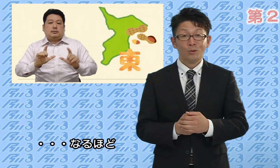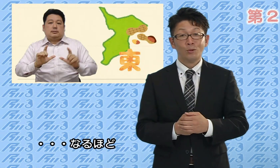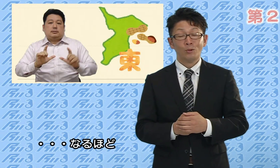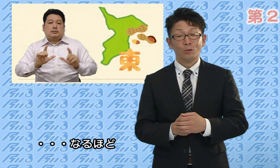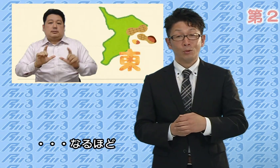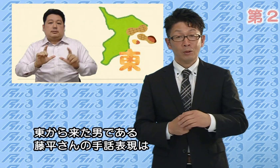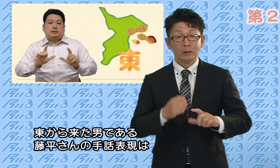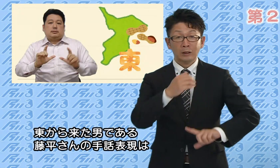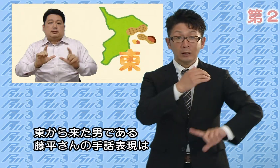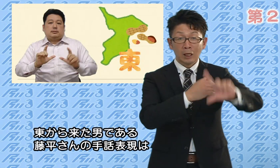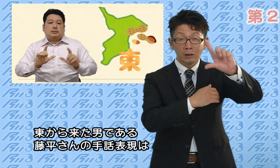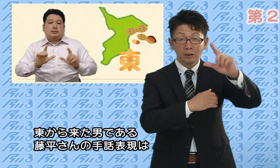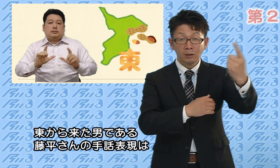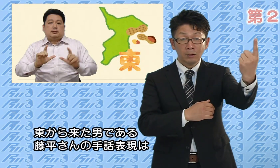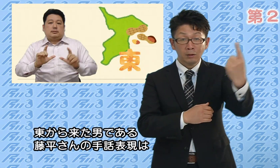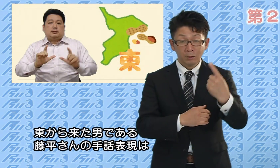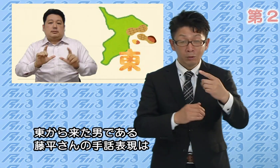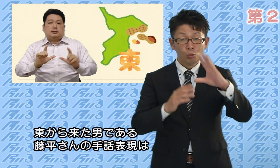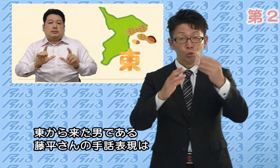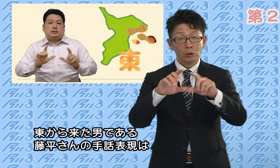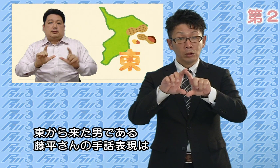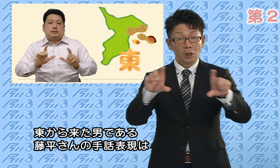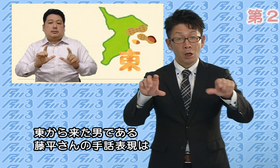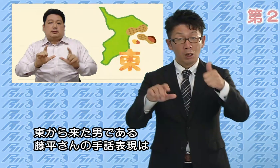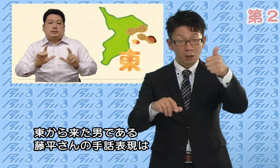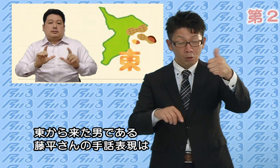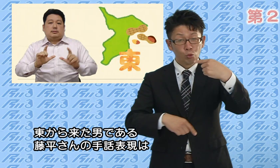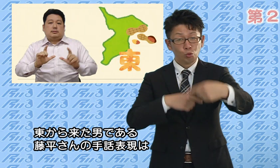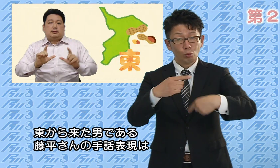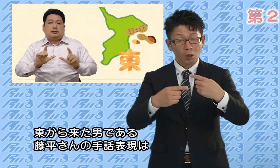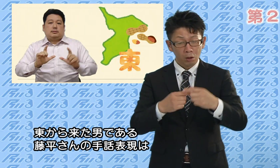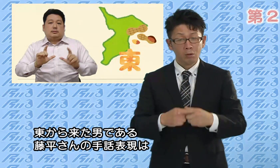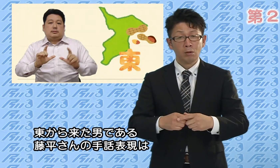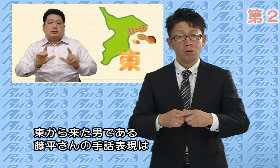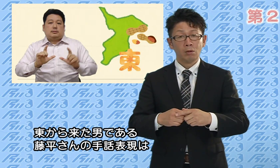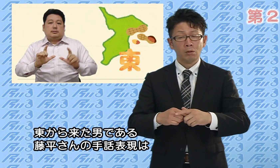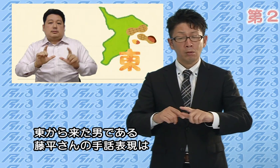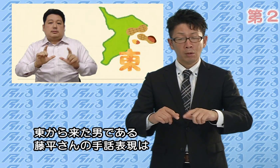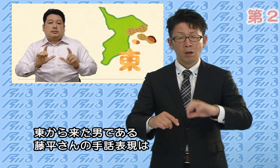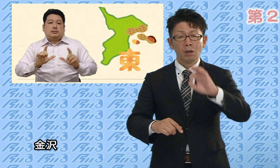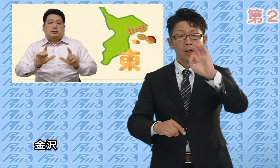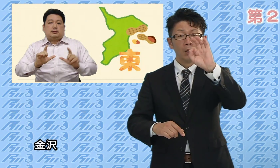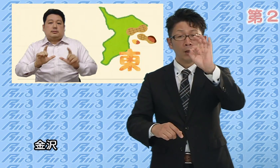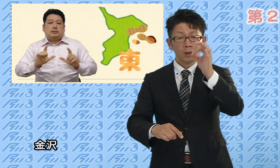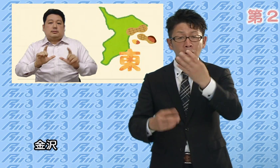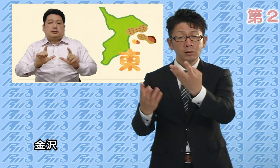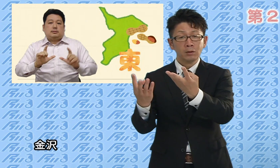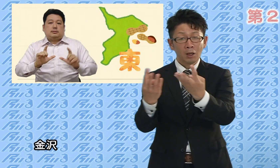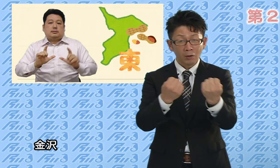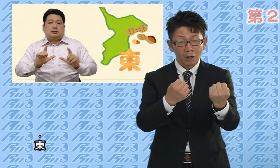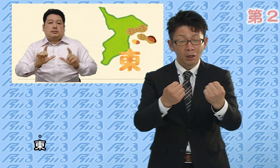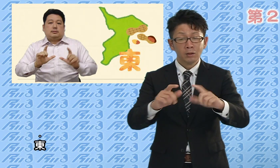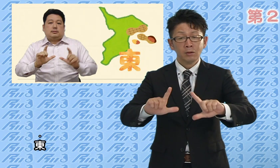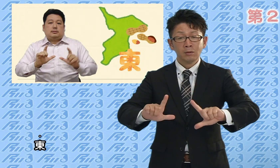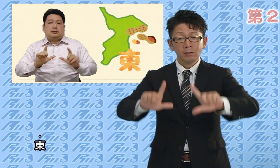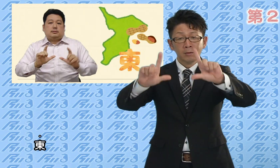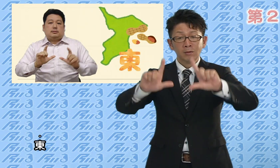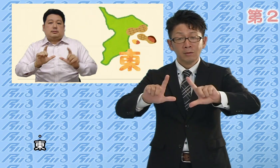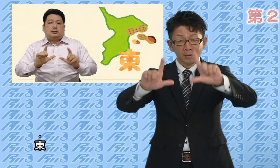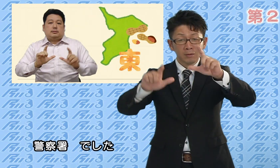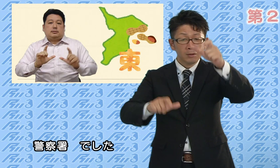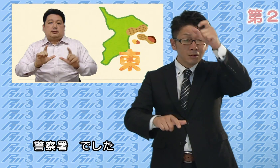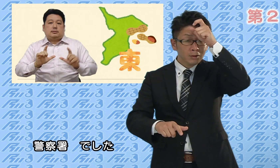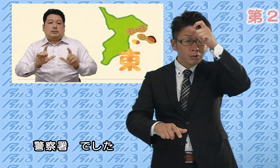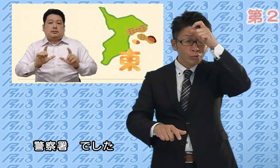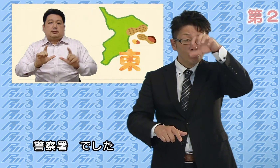なるほど、東から来た男である藤井良さんの手話表現は金沢